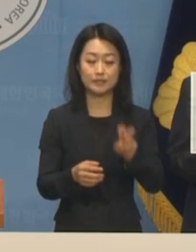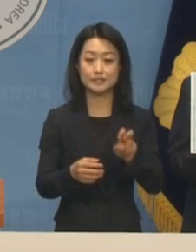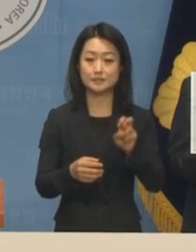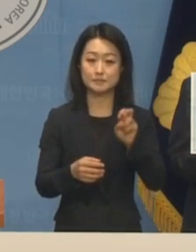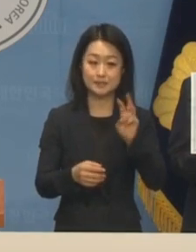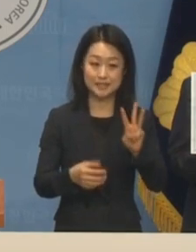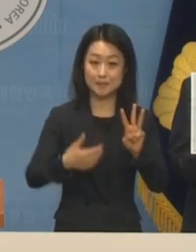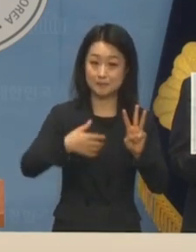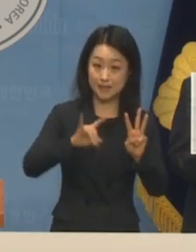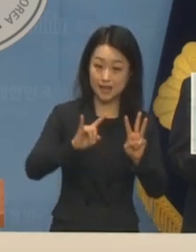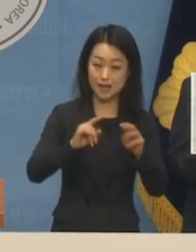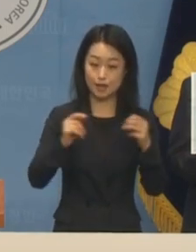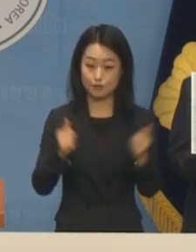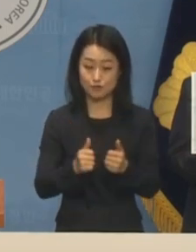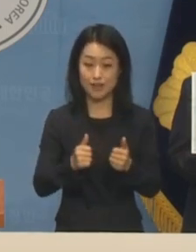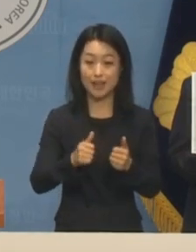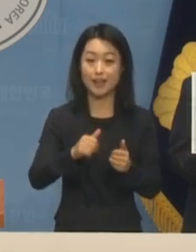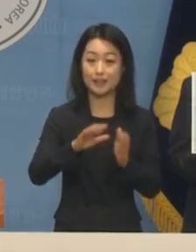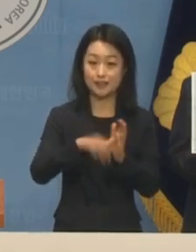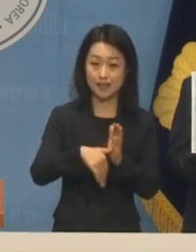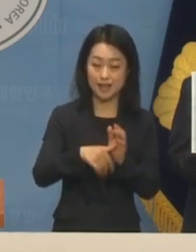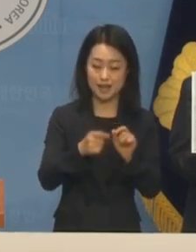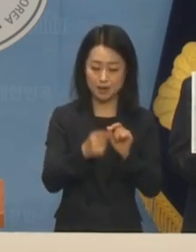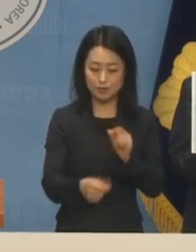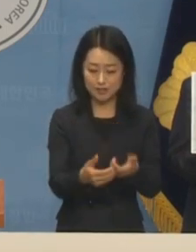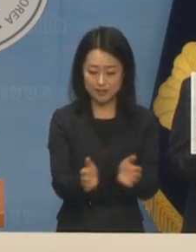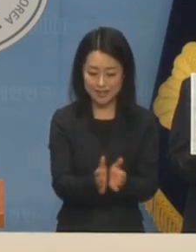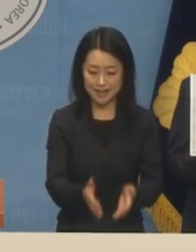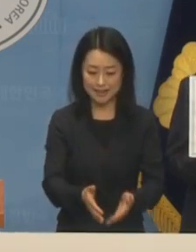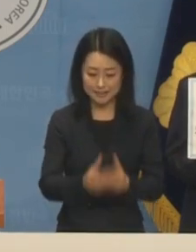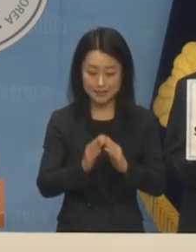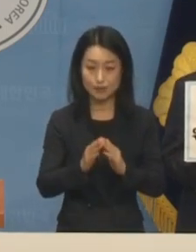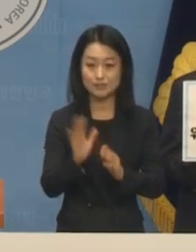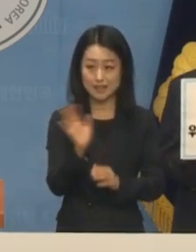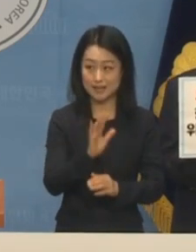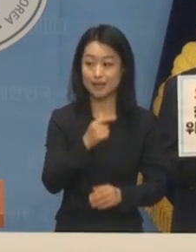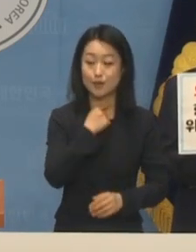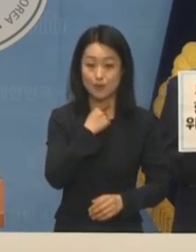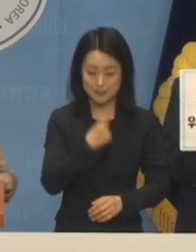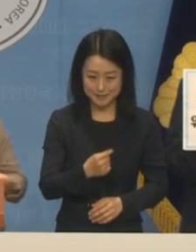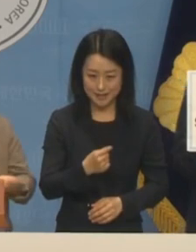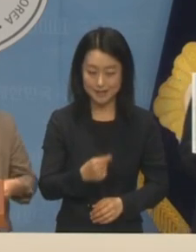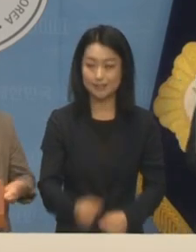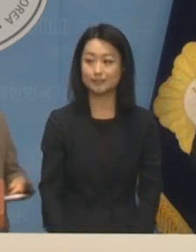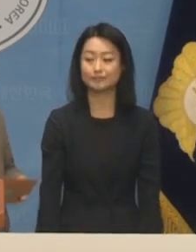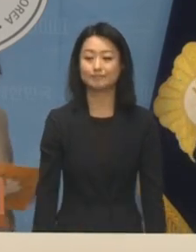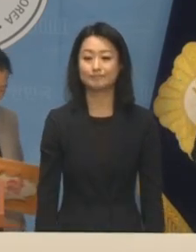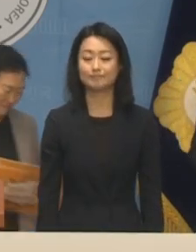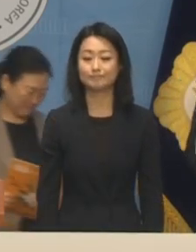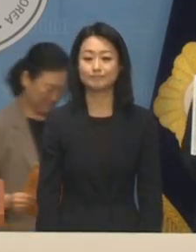우리가 선거 치를 수 있기를 간절히 기대하긴 바입니다. 이상입니다.